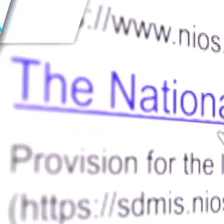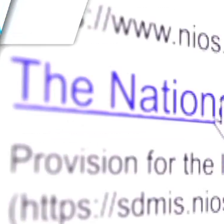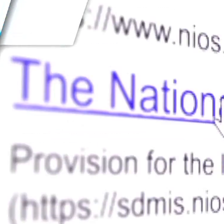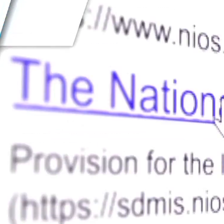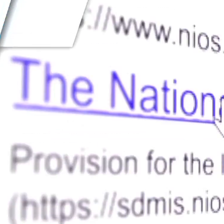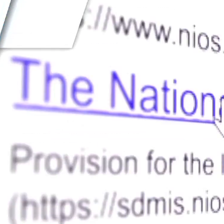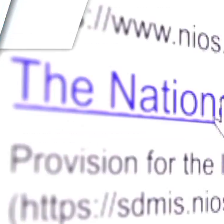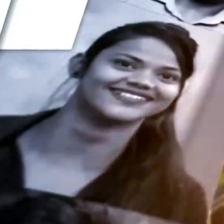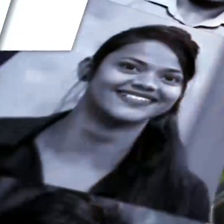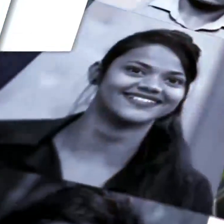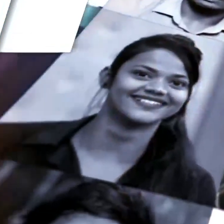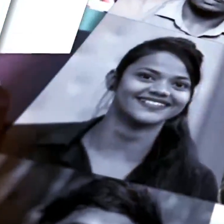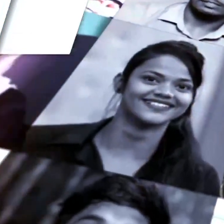www.nios.ac.in पर।